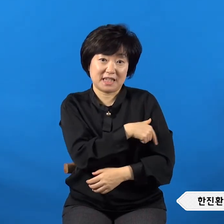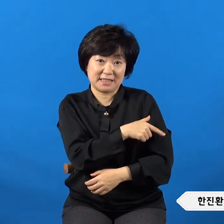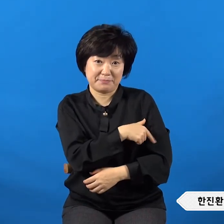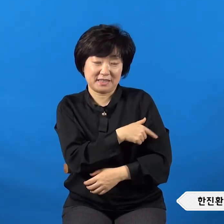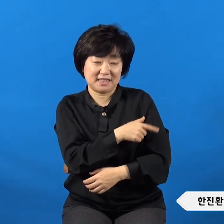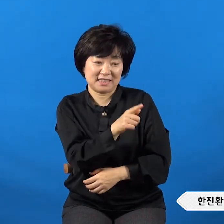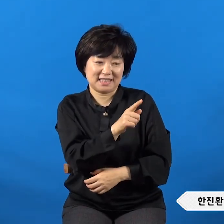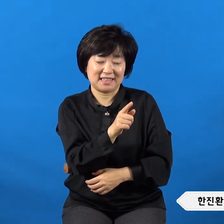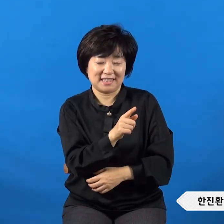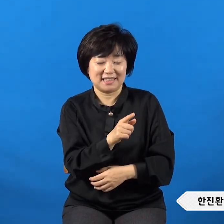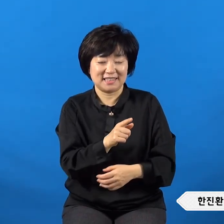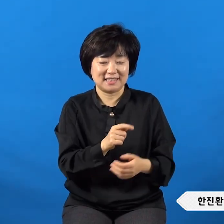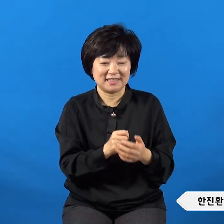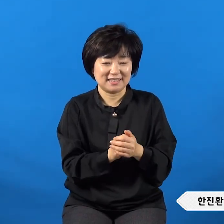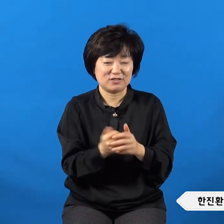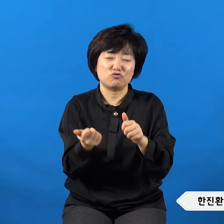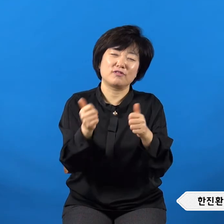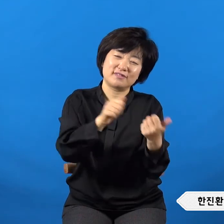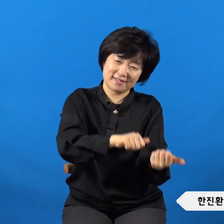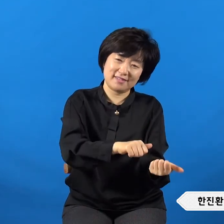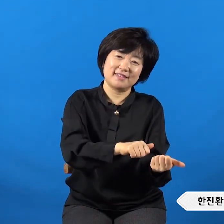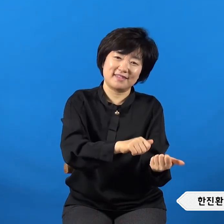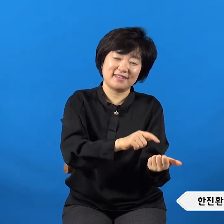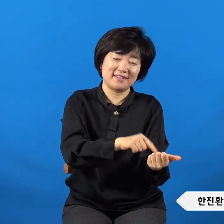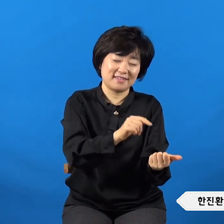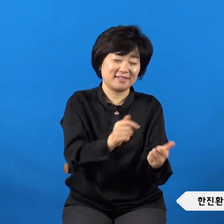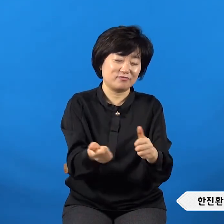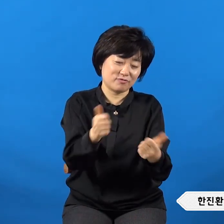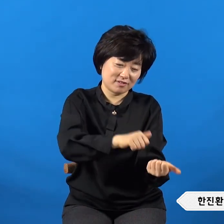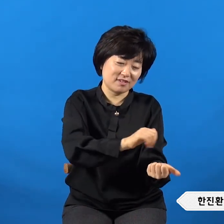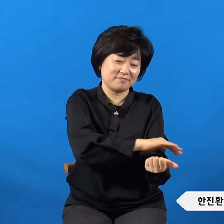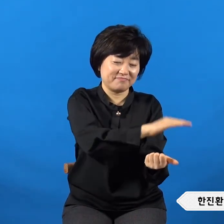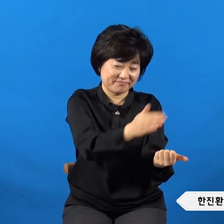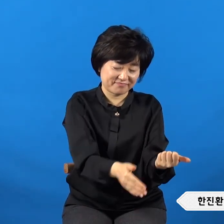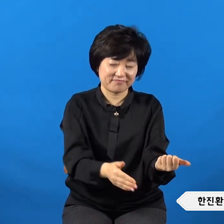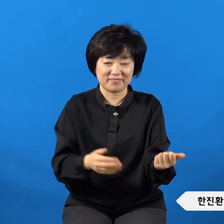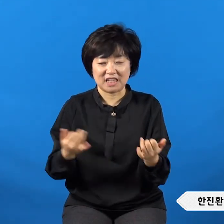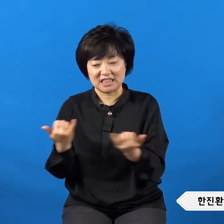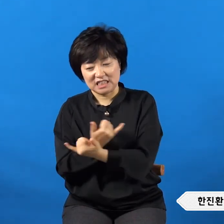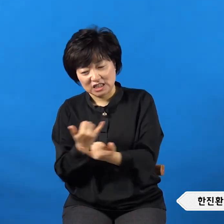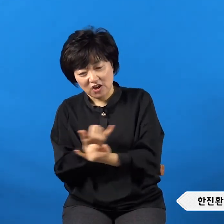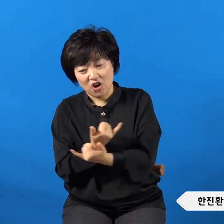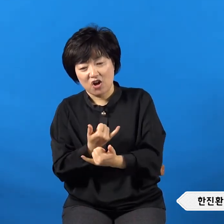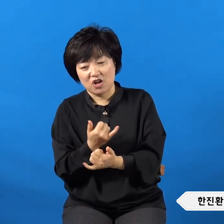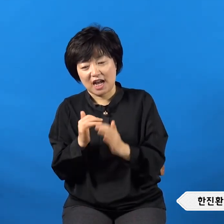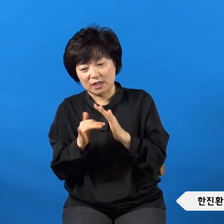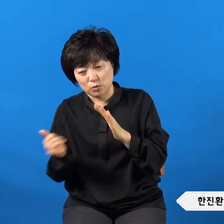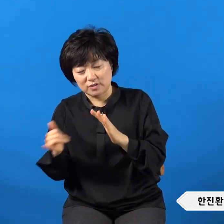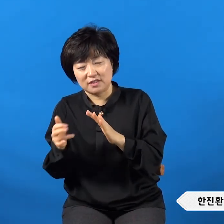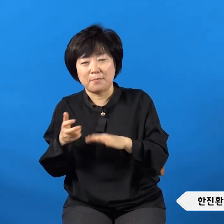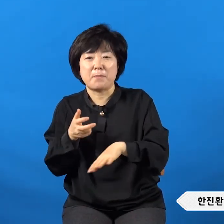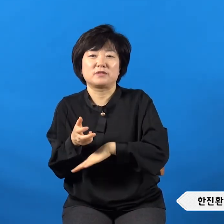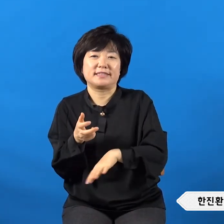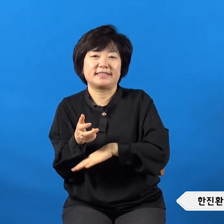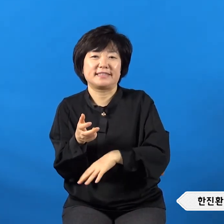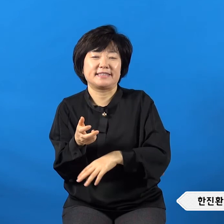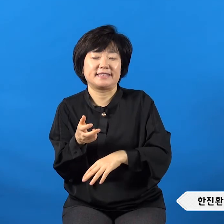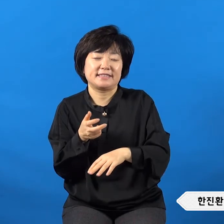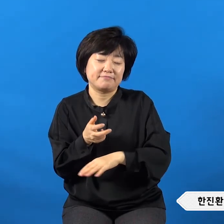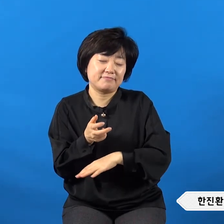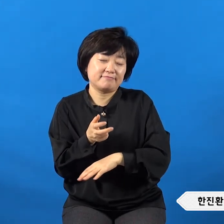어떤 집사님이 세상을 떠나서 이제 장례를 치르는데 친지들이 이 버스를 타고 장지를 향하고